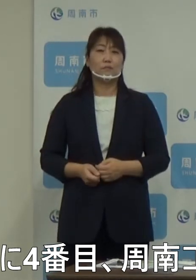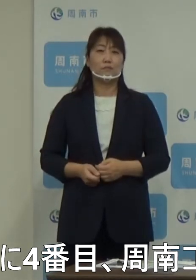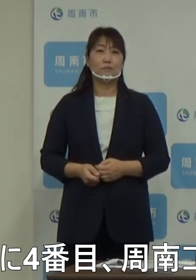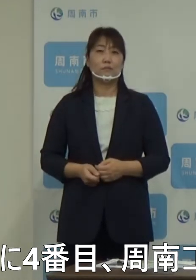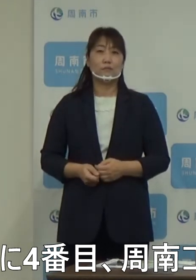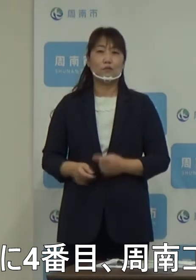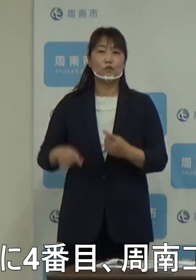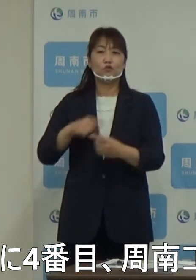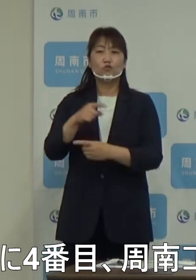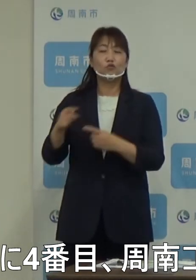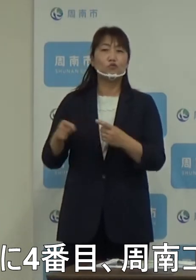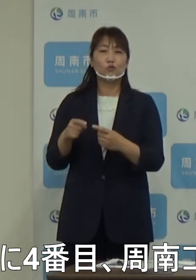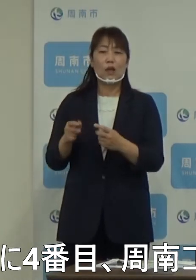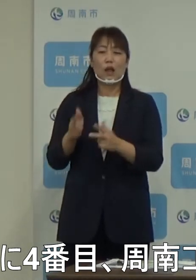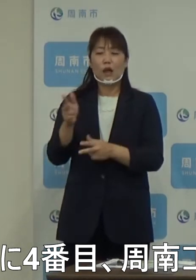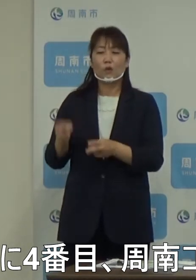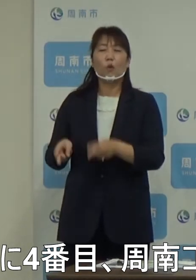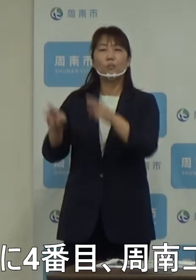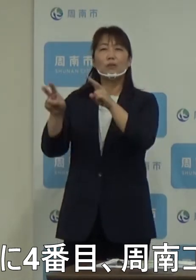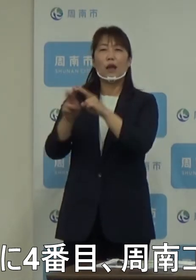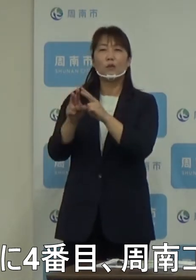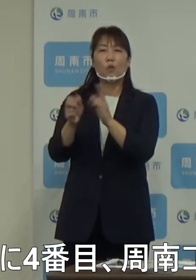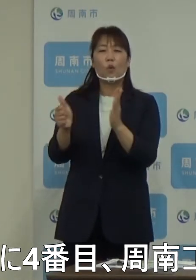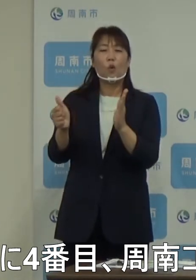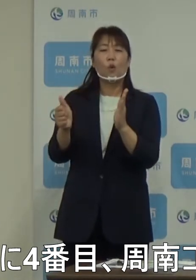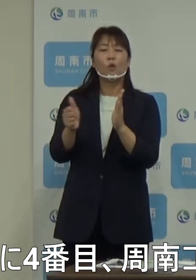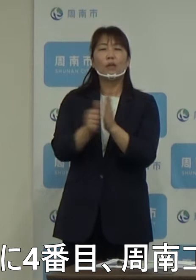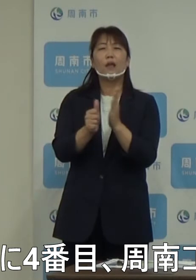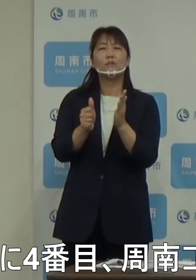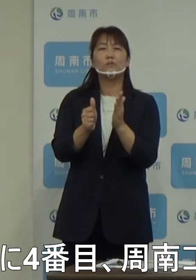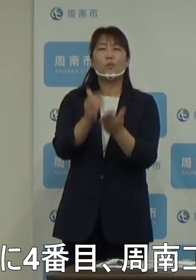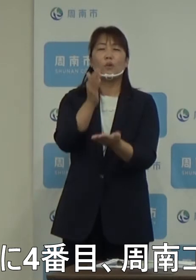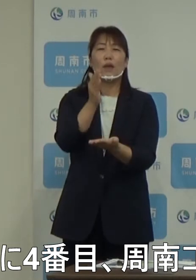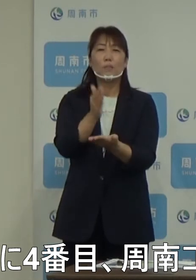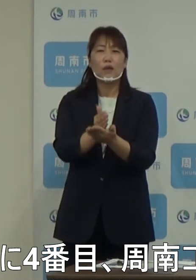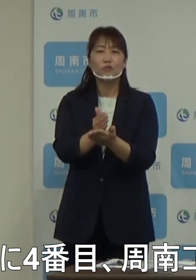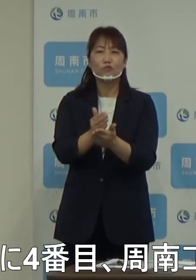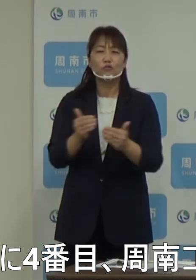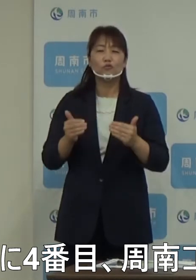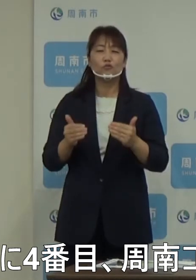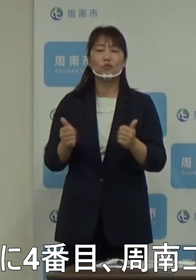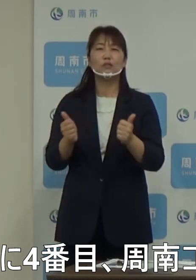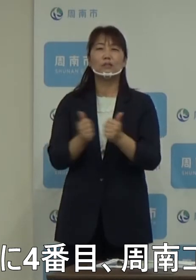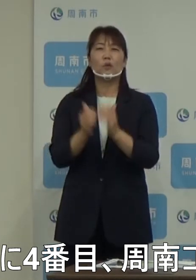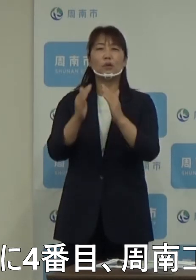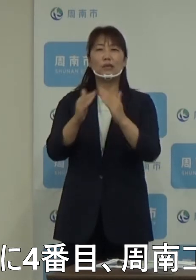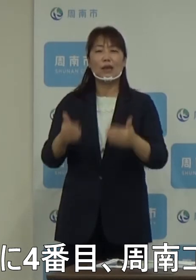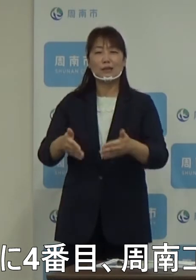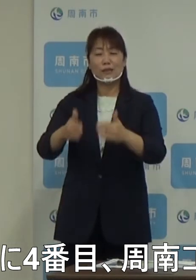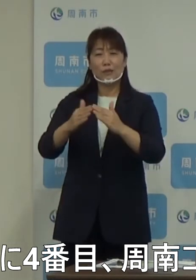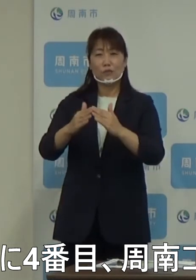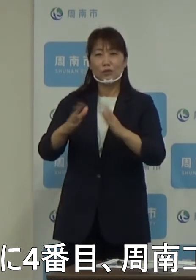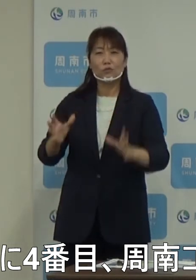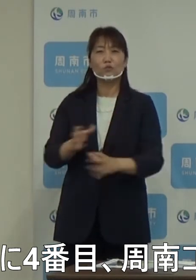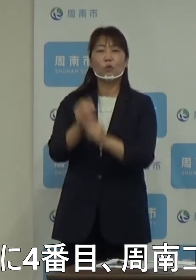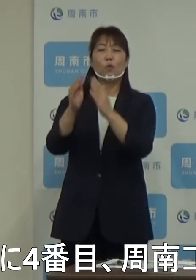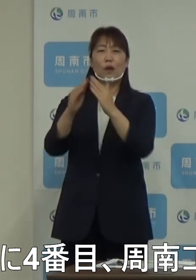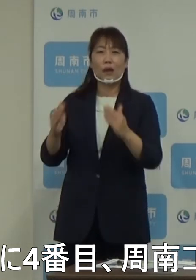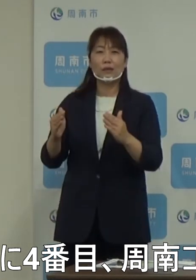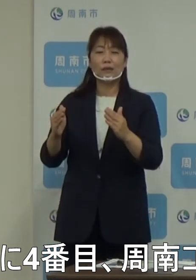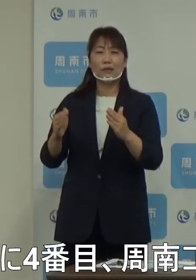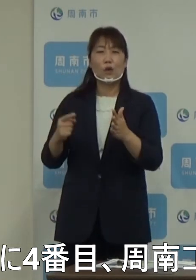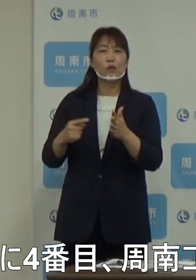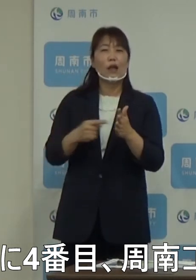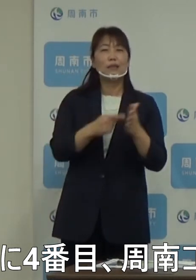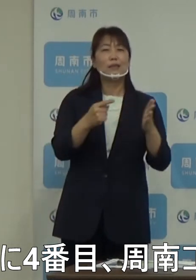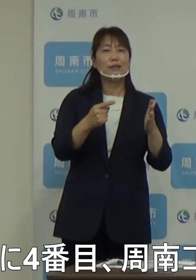周南コンビナート脱炭素推進協議会設立総会および第1回協